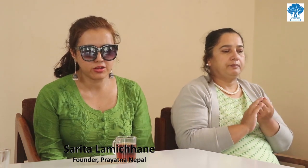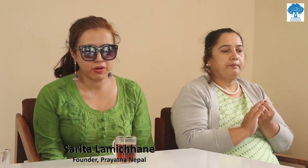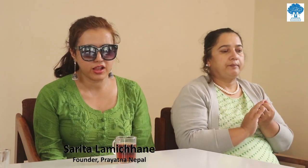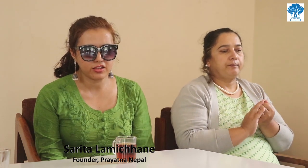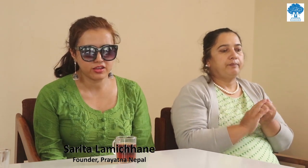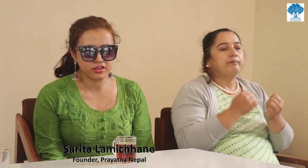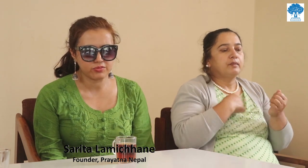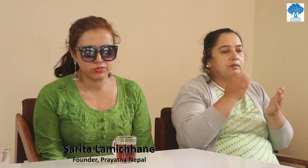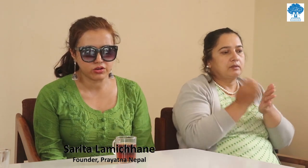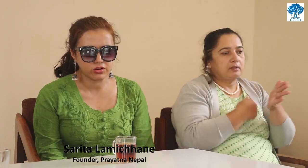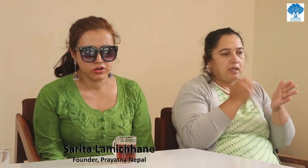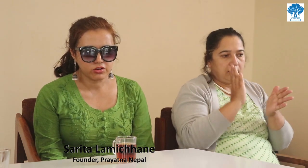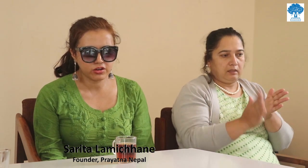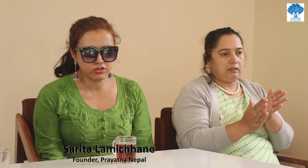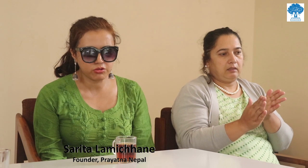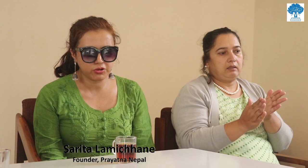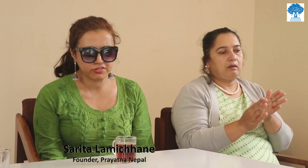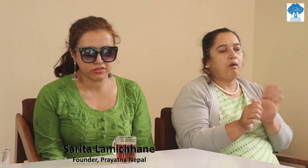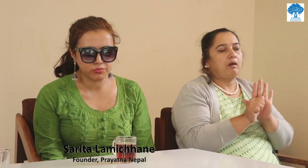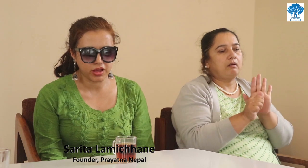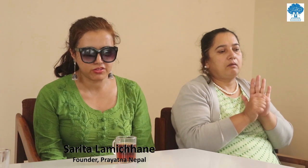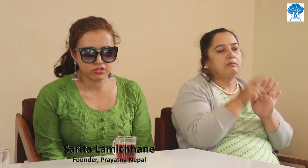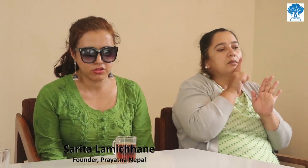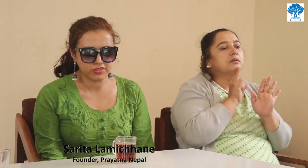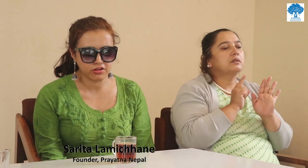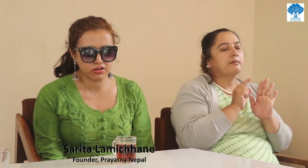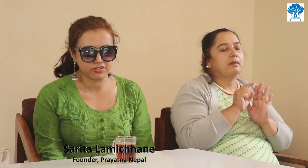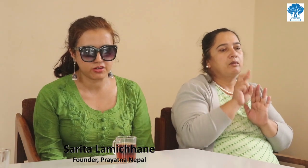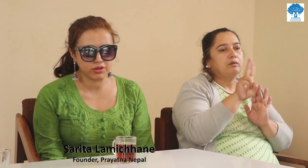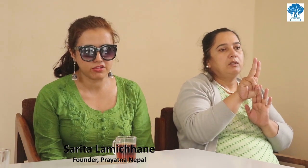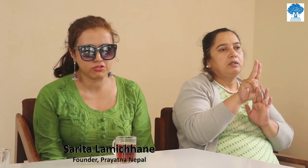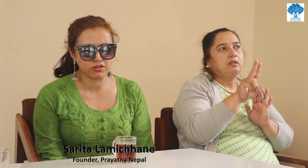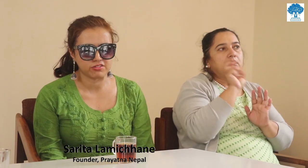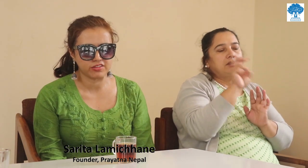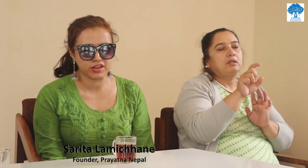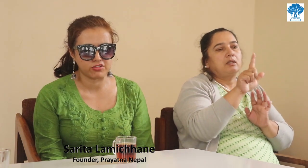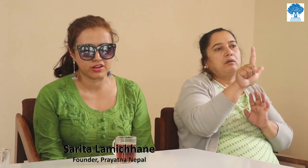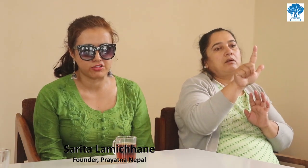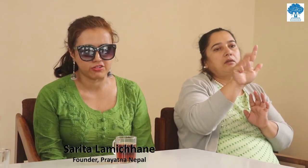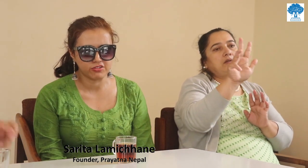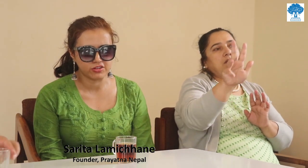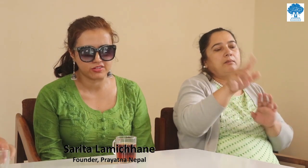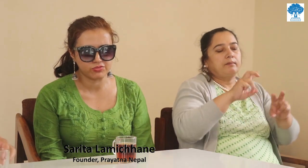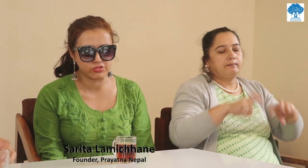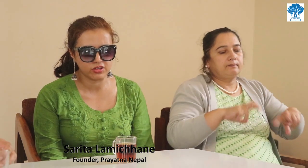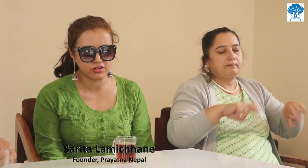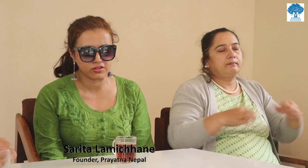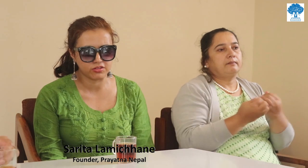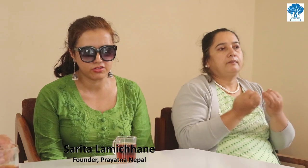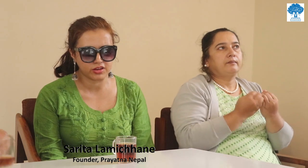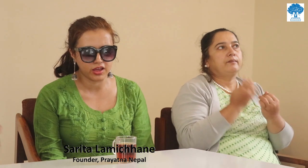प्रयत्न नेपालले अघिल्लो वर्षमा चाहिँ 2078 चाहिँ एउटा अनुसन्धान गरेको थियो